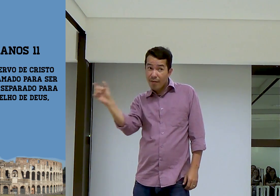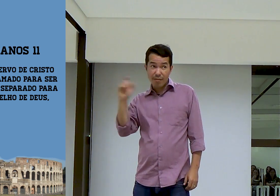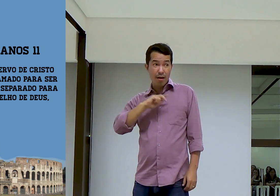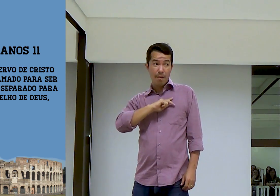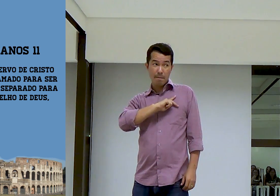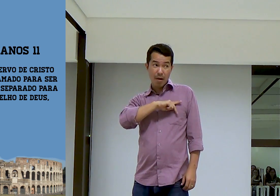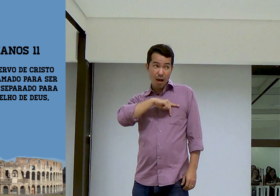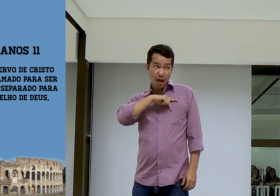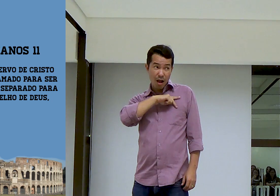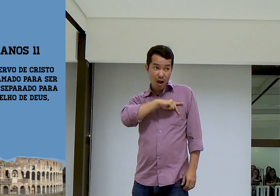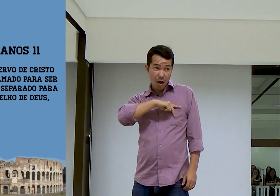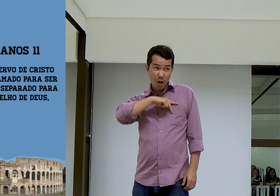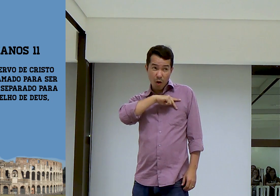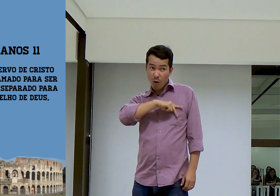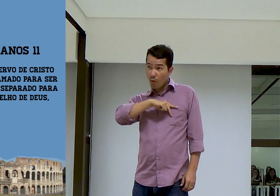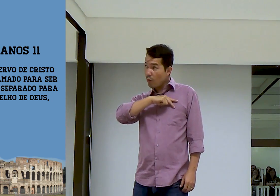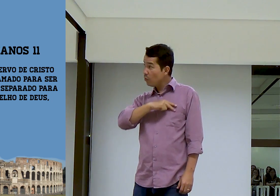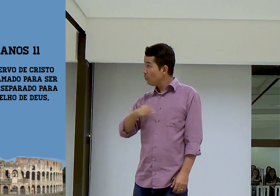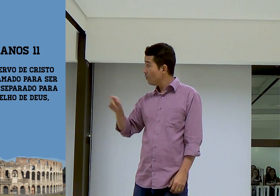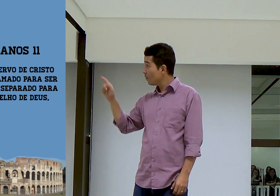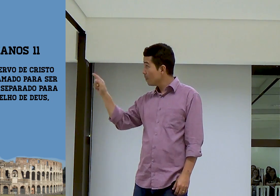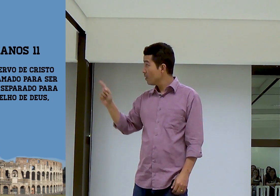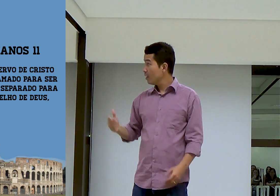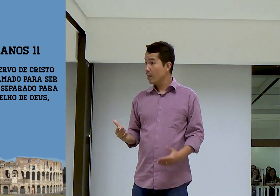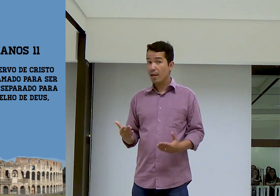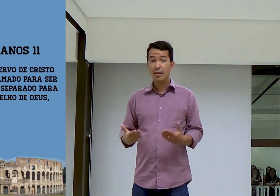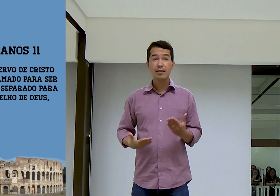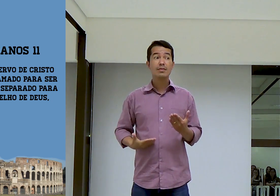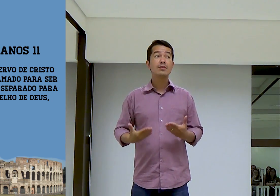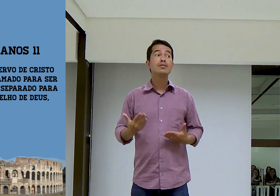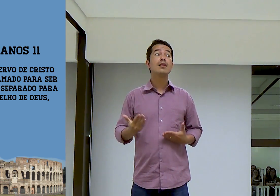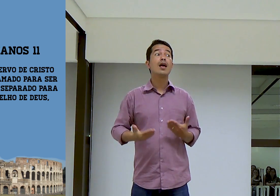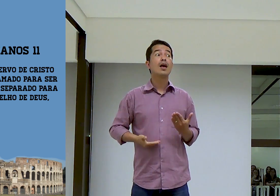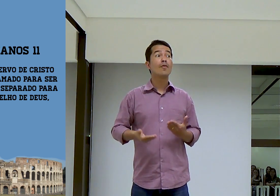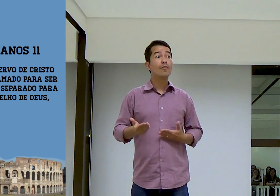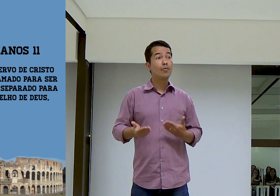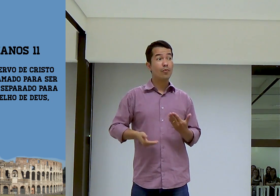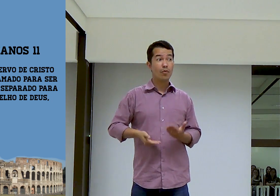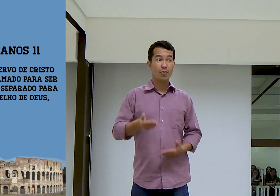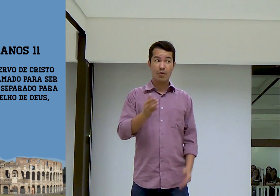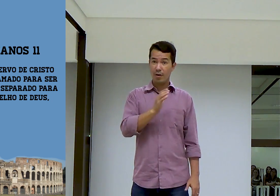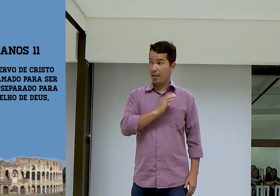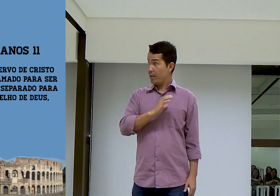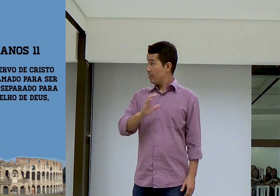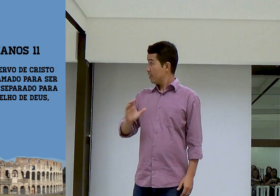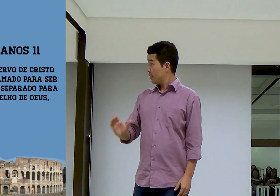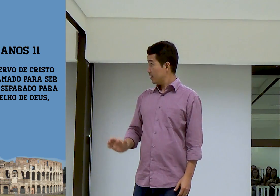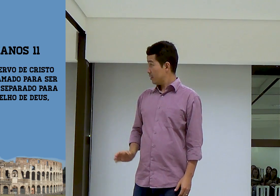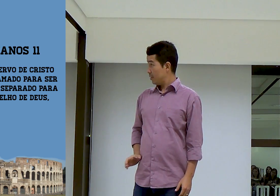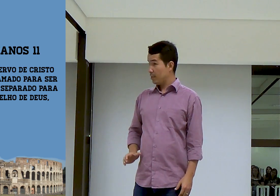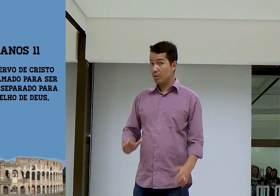Paulo, olha o que diz nessas palavras: Paulo, servo de Cristo Jesus.